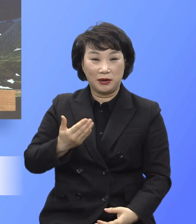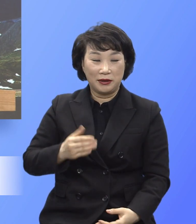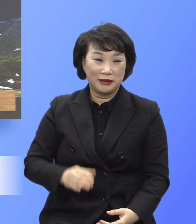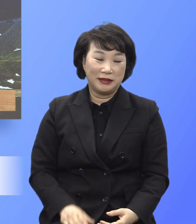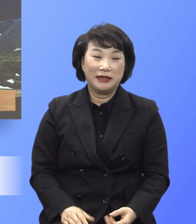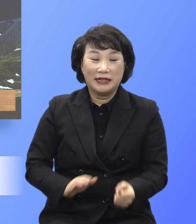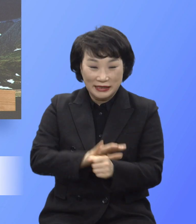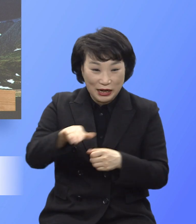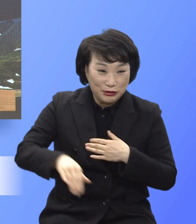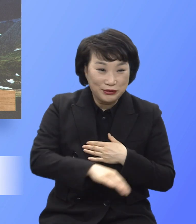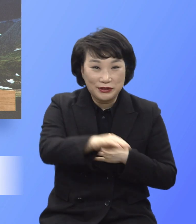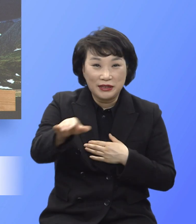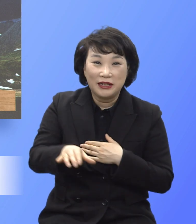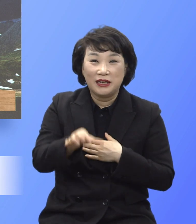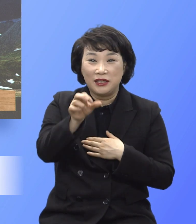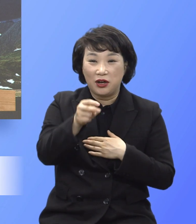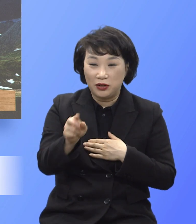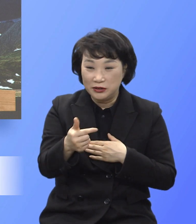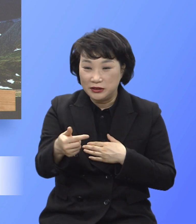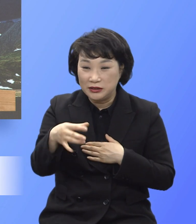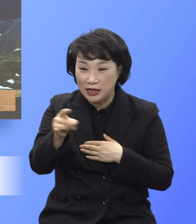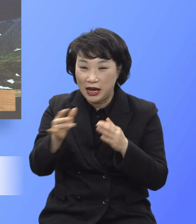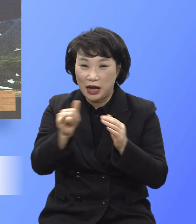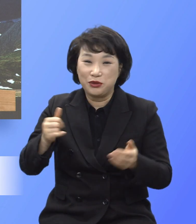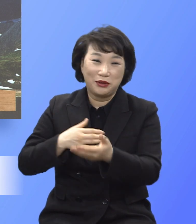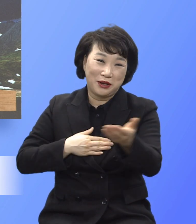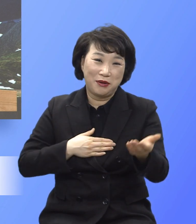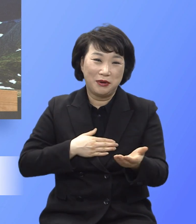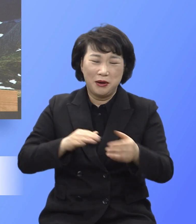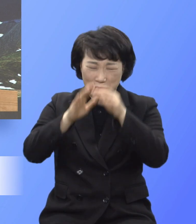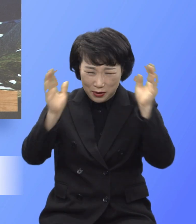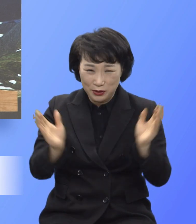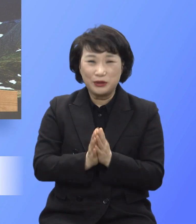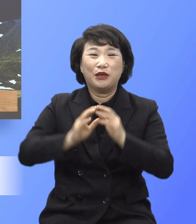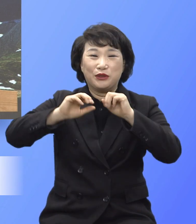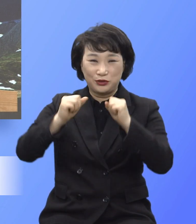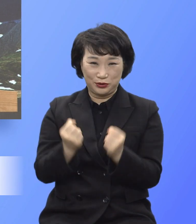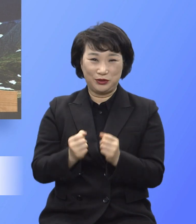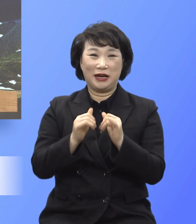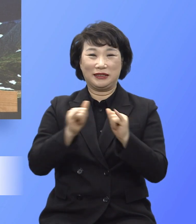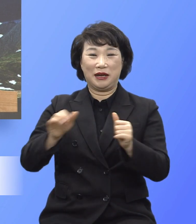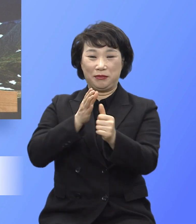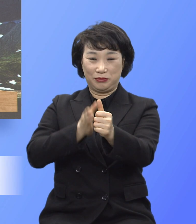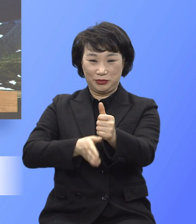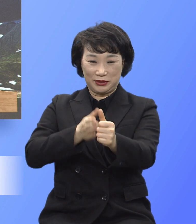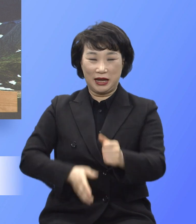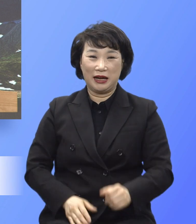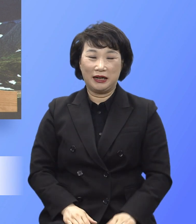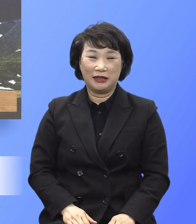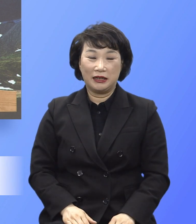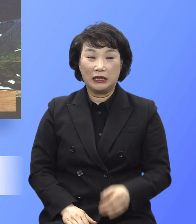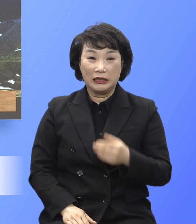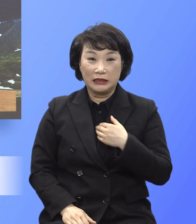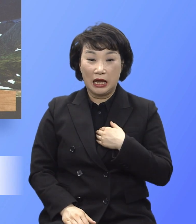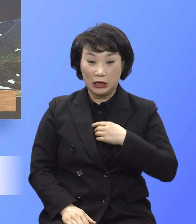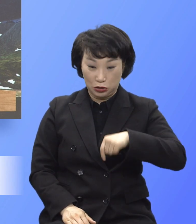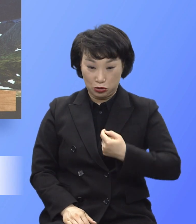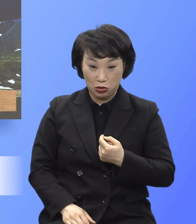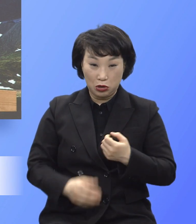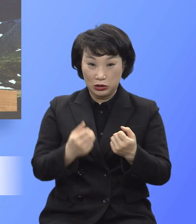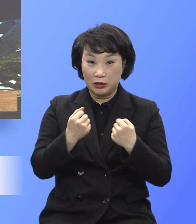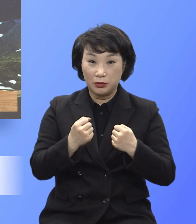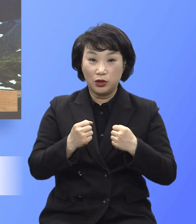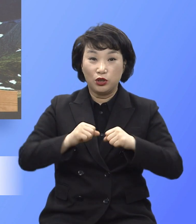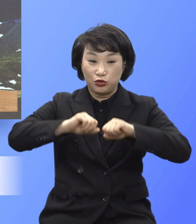사랑하는 연세가족이요, 여러분 다 순종하는 사람 대대. 내가 스스로